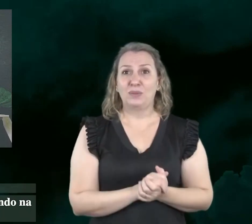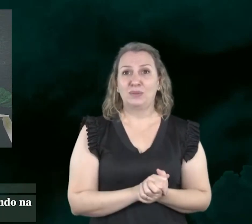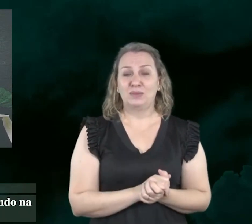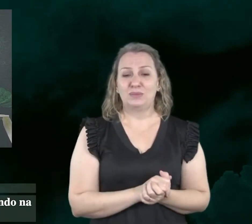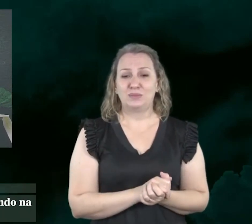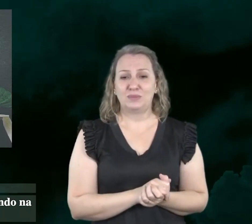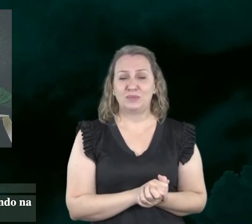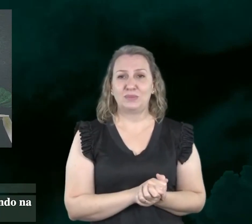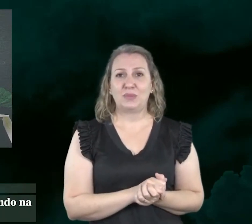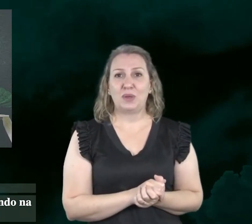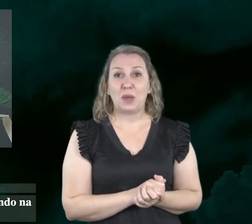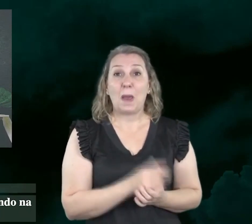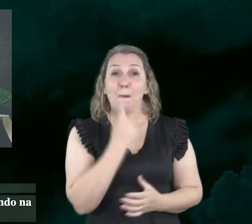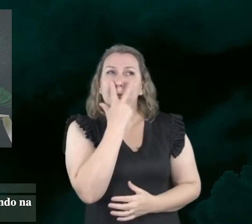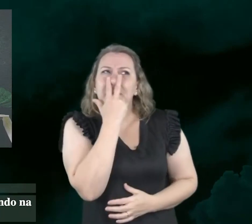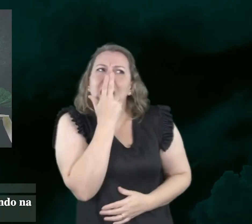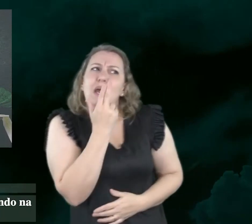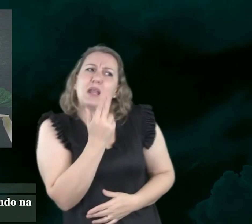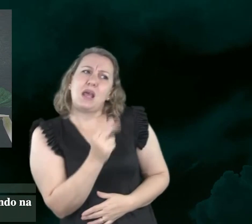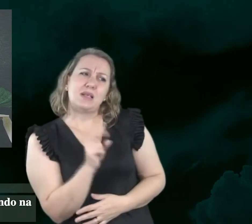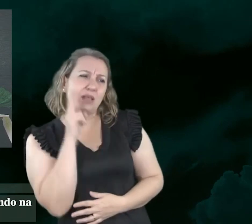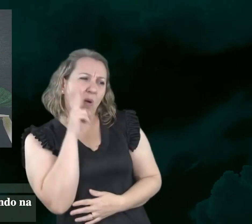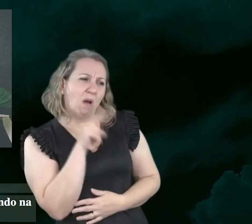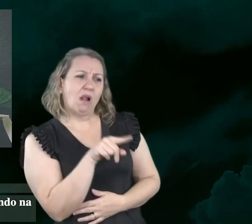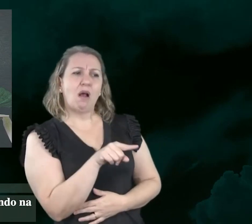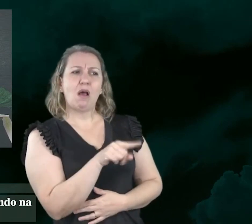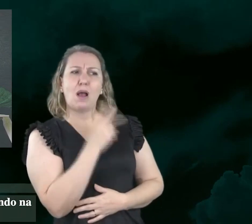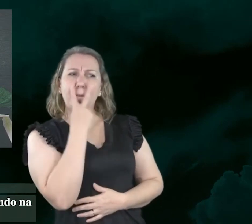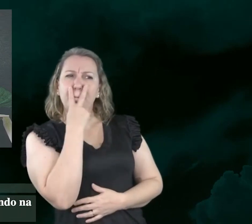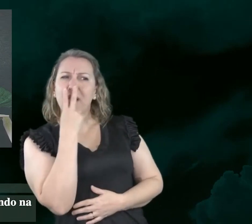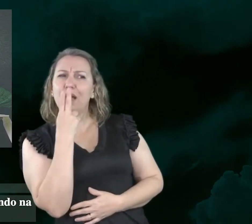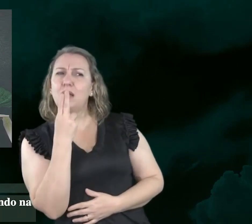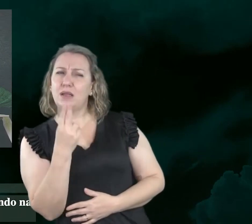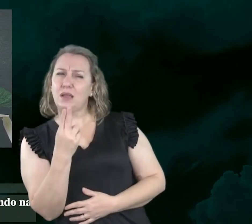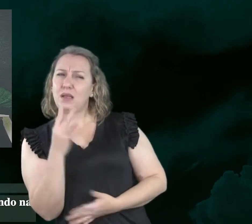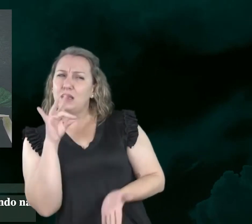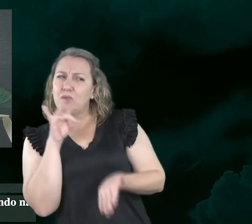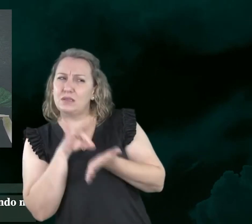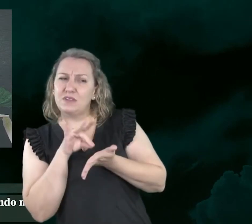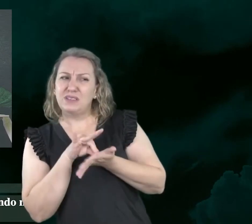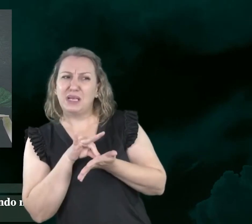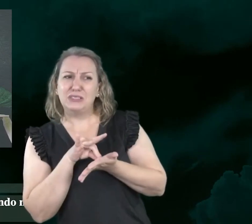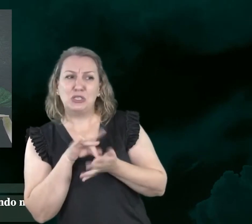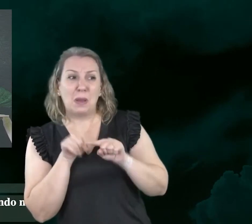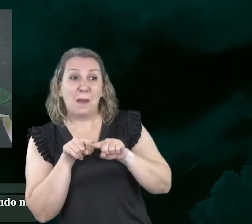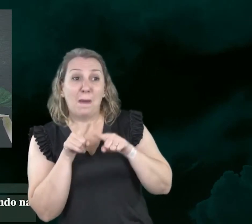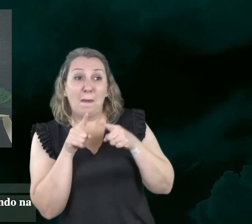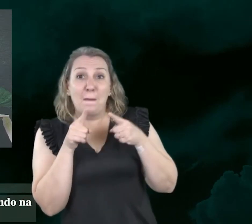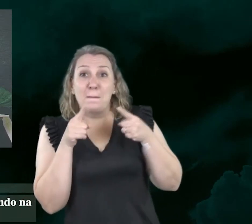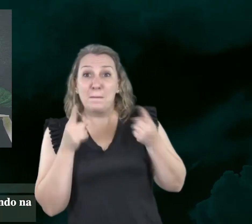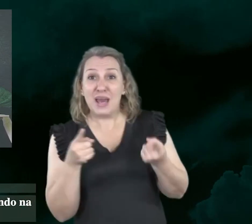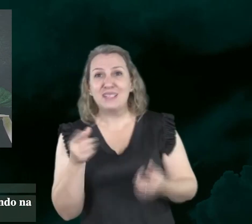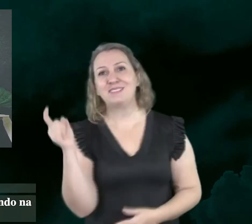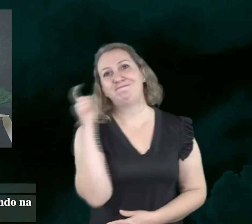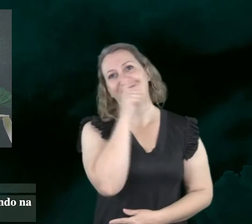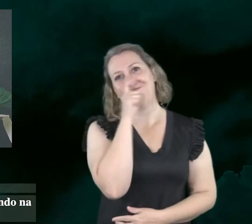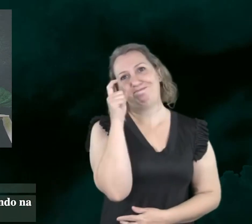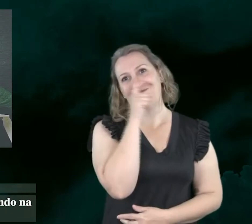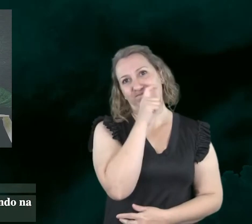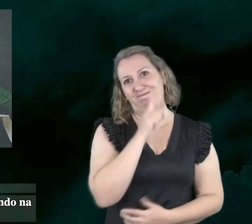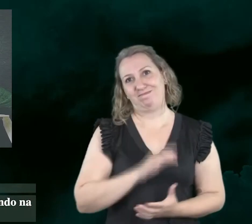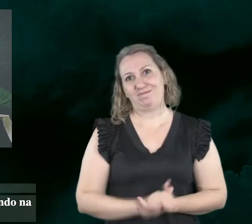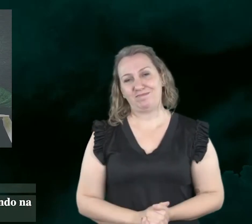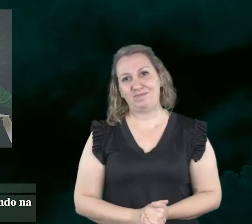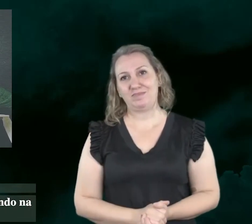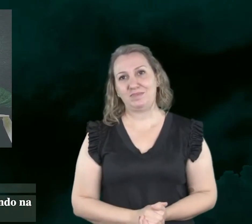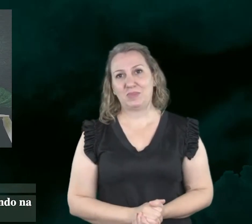Então, os homens podem se apegar à lei como se fosse uma forma